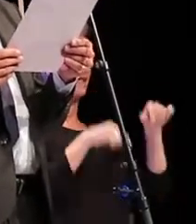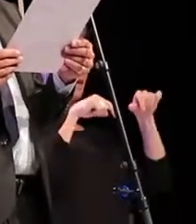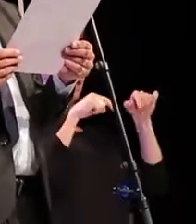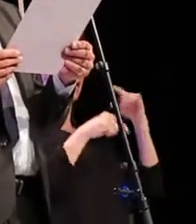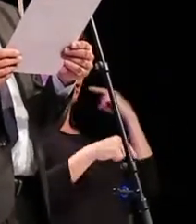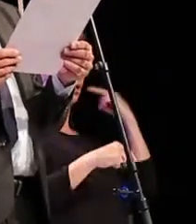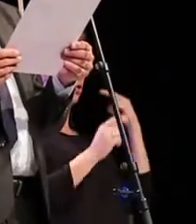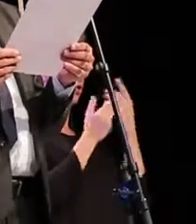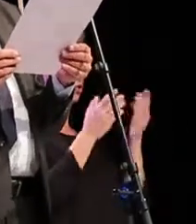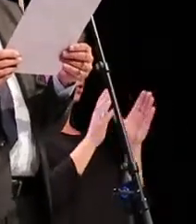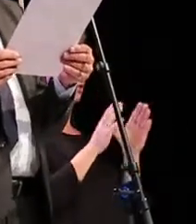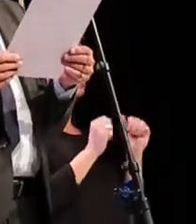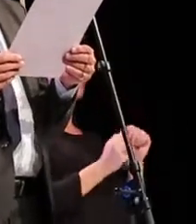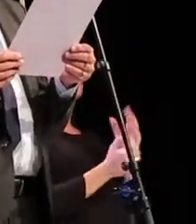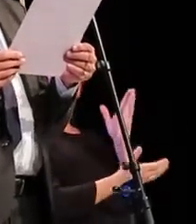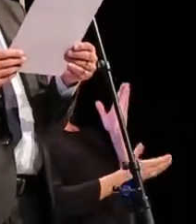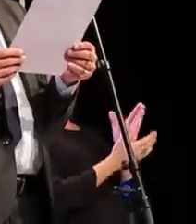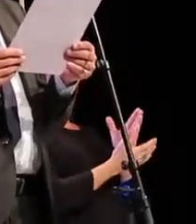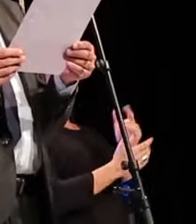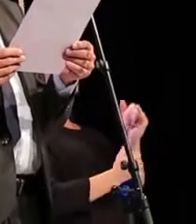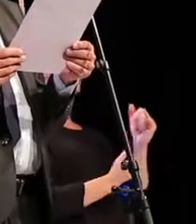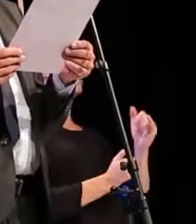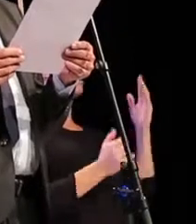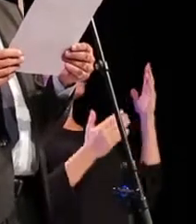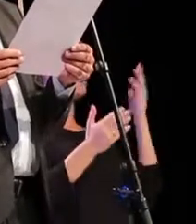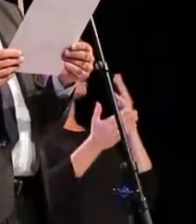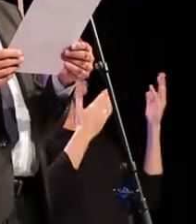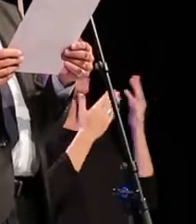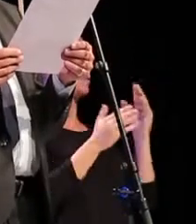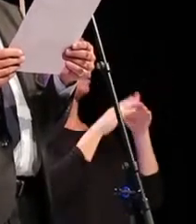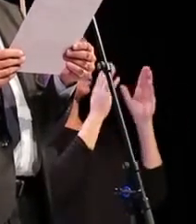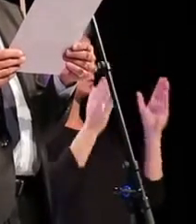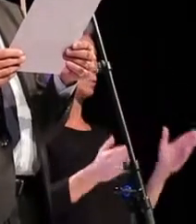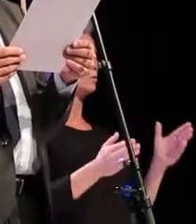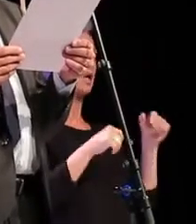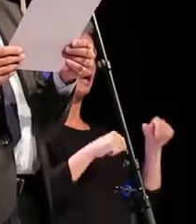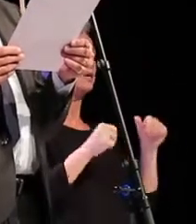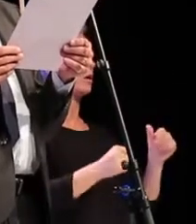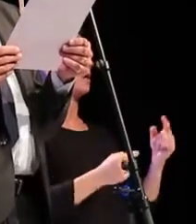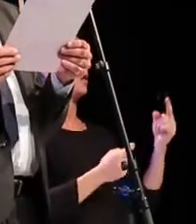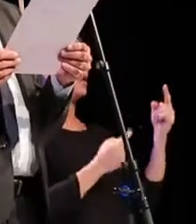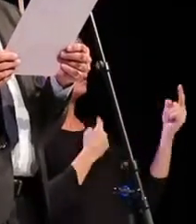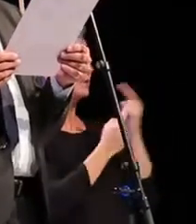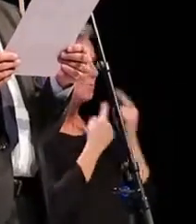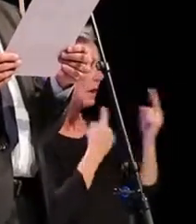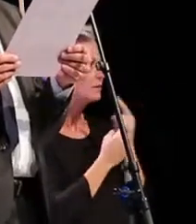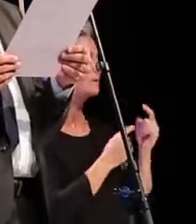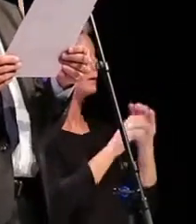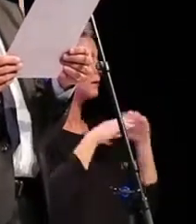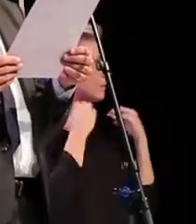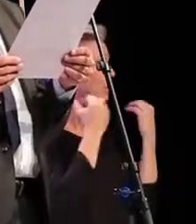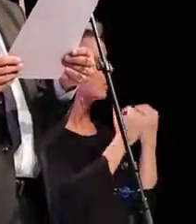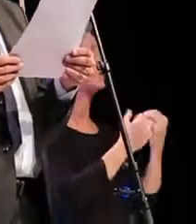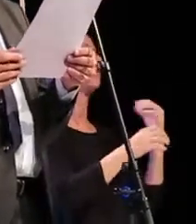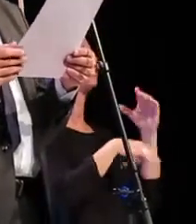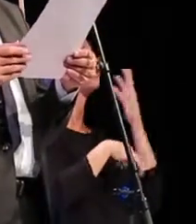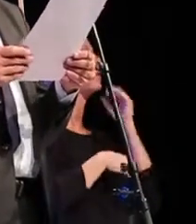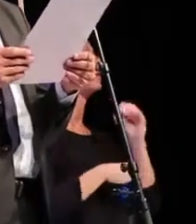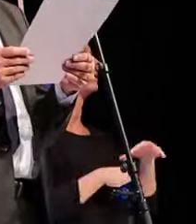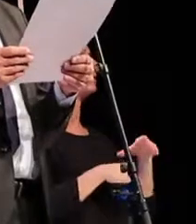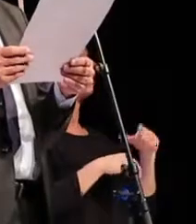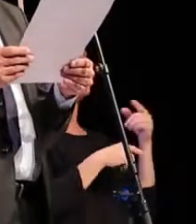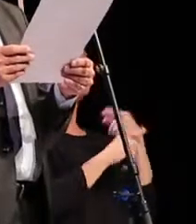i Klimathuset. Här har vi ett späckat program med seminarier, debatter som går in på alla aspekter av